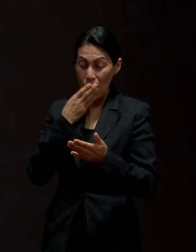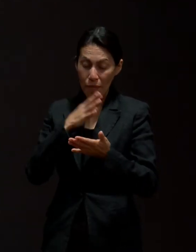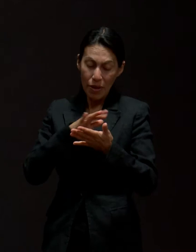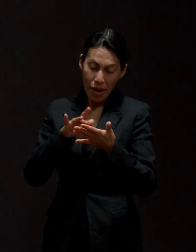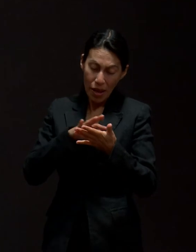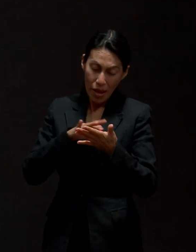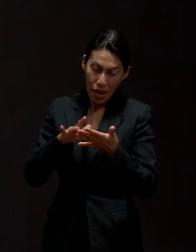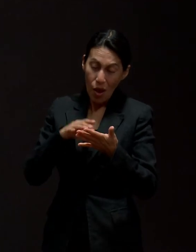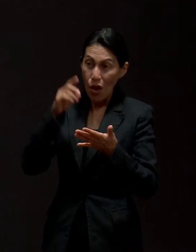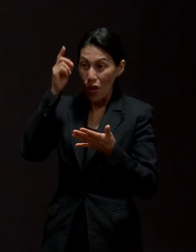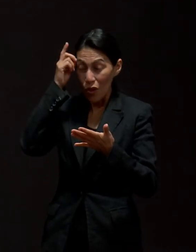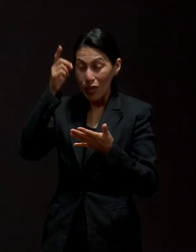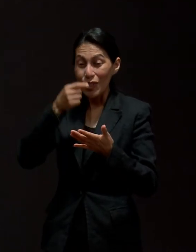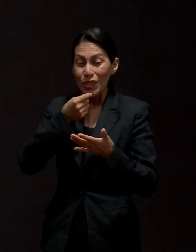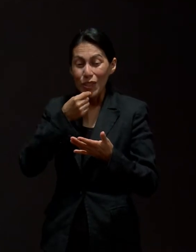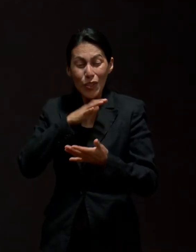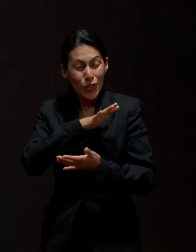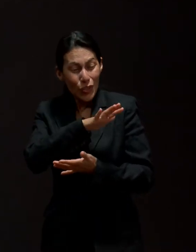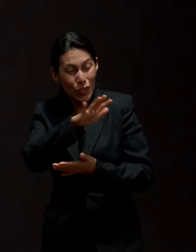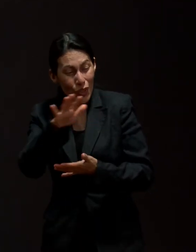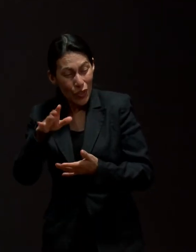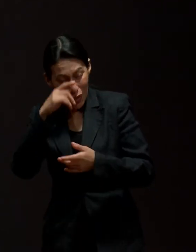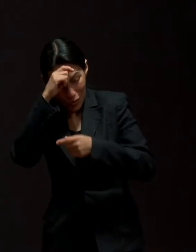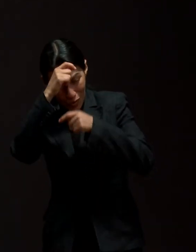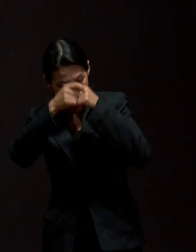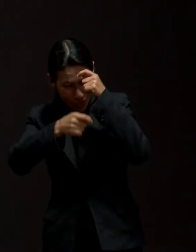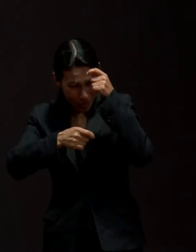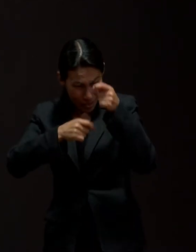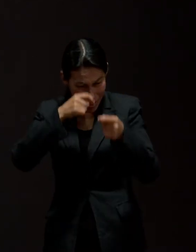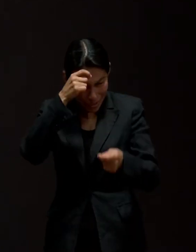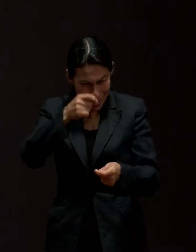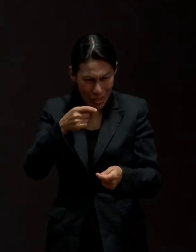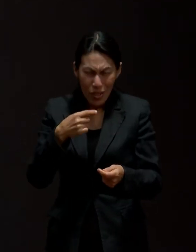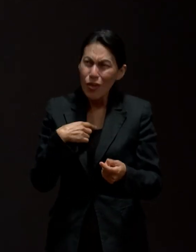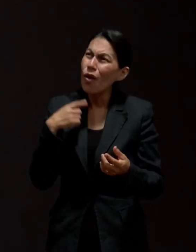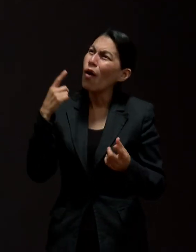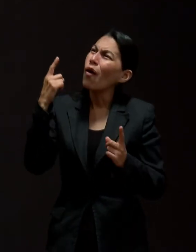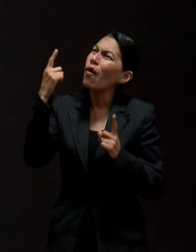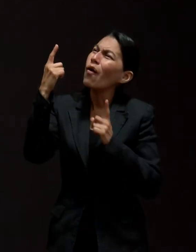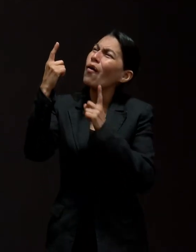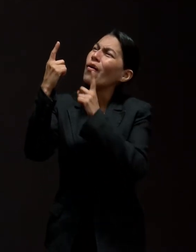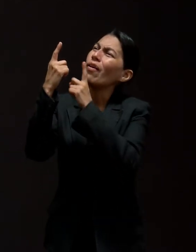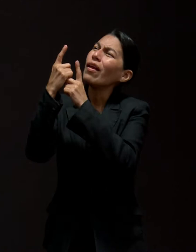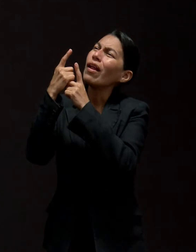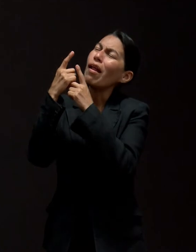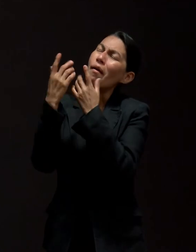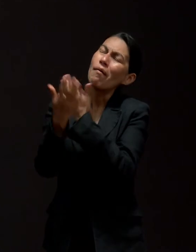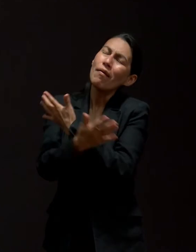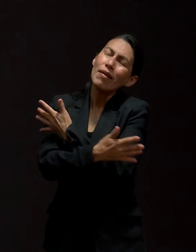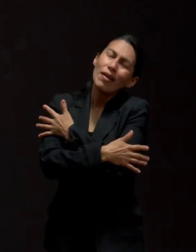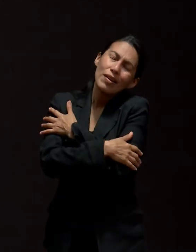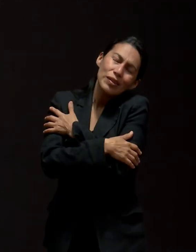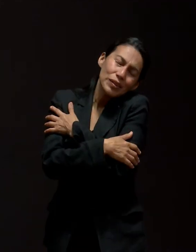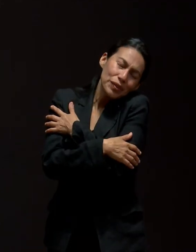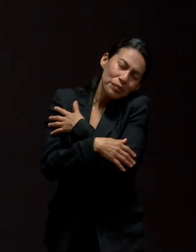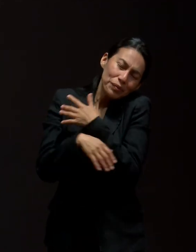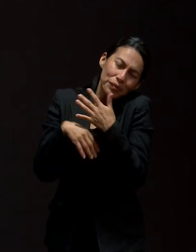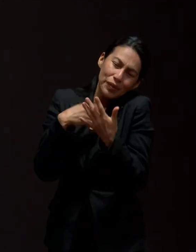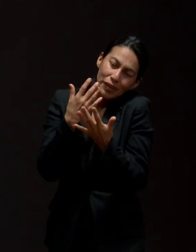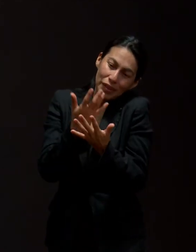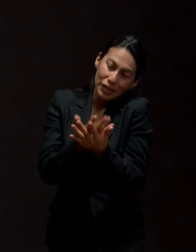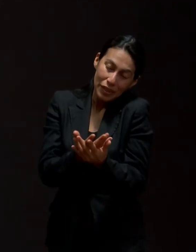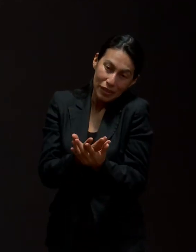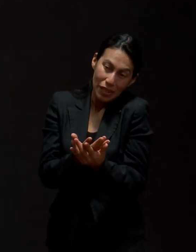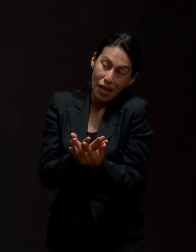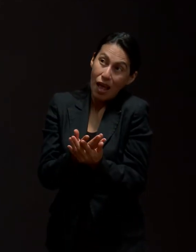y bendice a los niños con amor. Yo también quisiera estar y con ellos descansar en los brazos del tierno